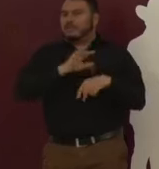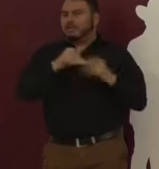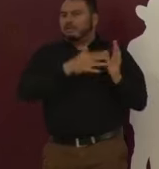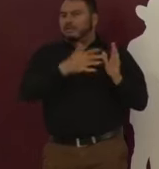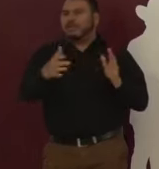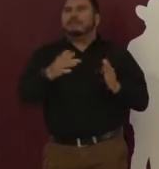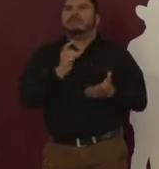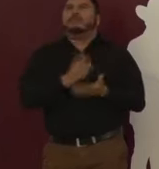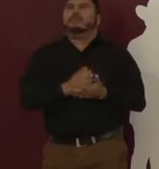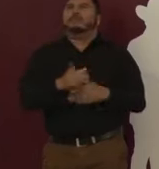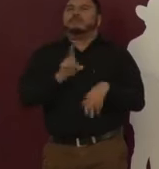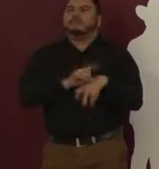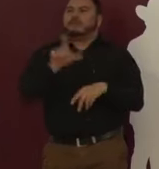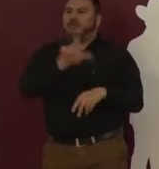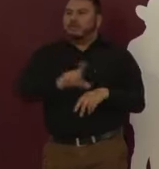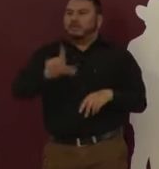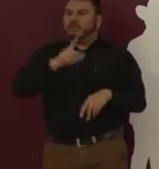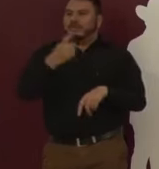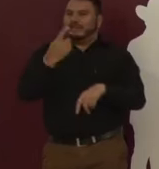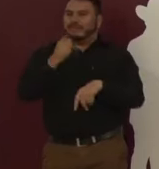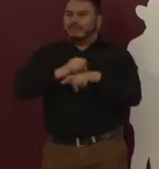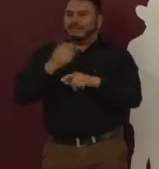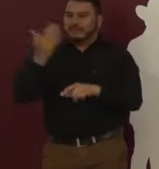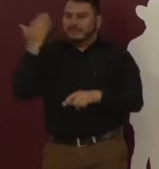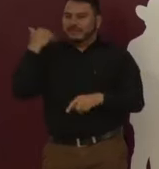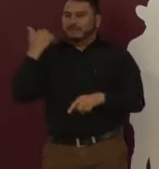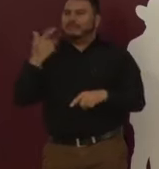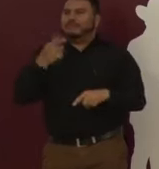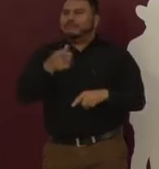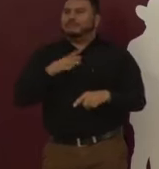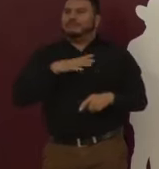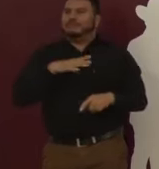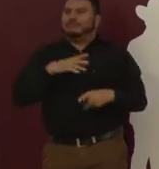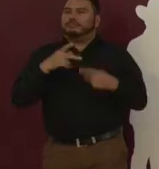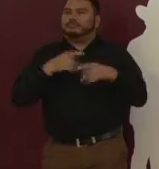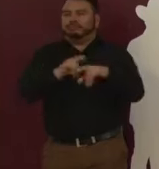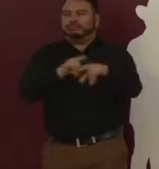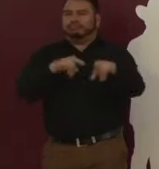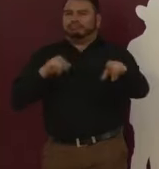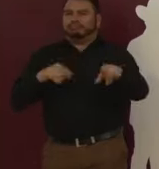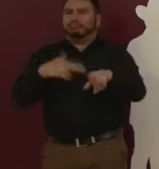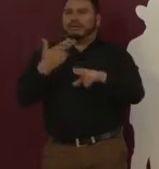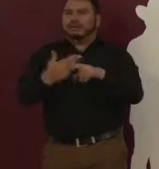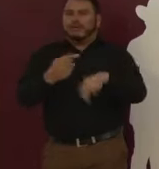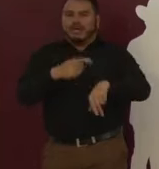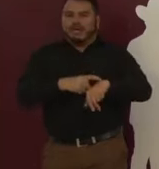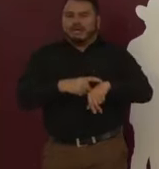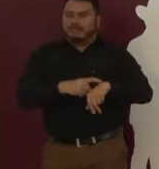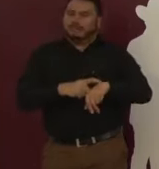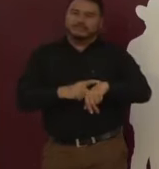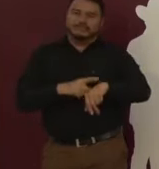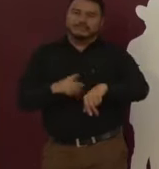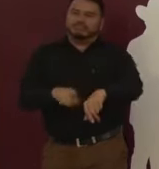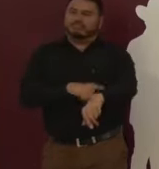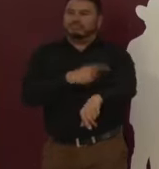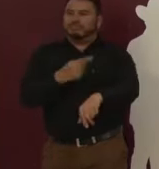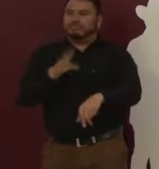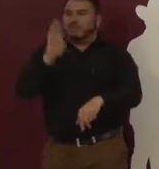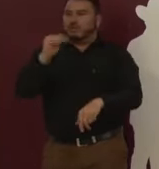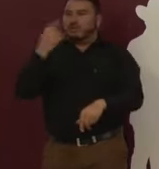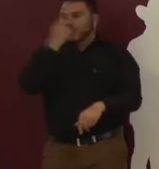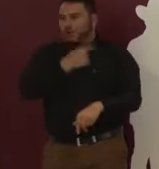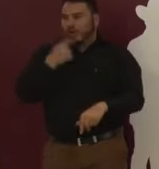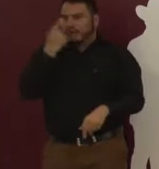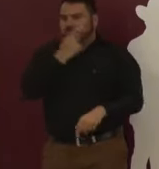excepto el lunes de la semana pasada, donde hubo unas esperas hasta, pues me reportaron hasta de 9